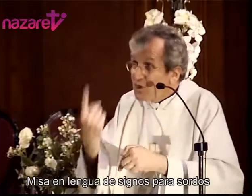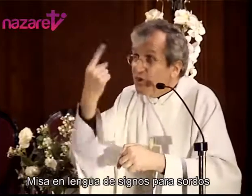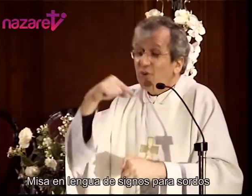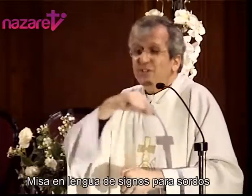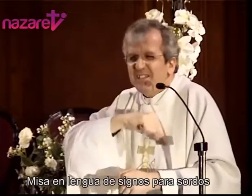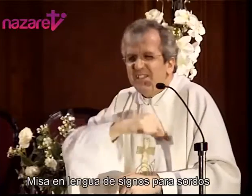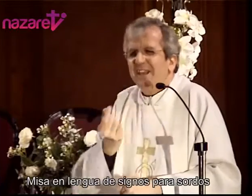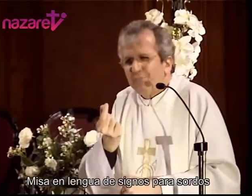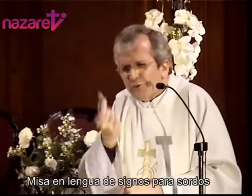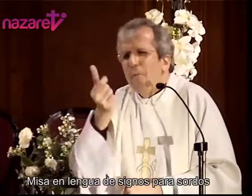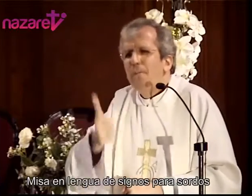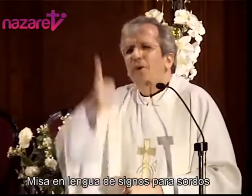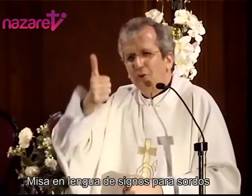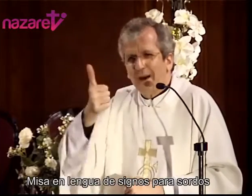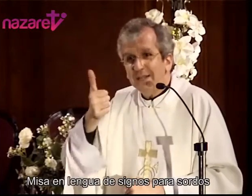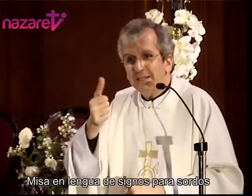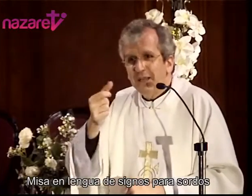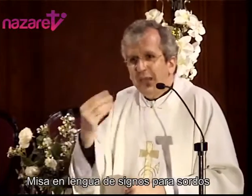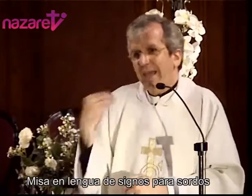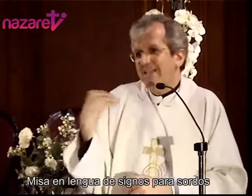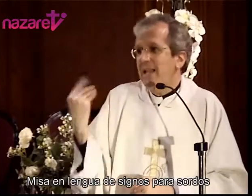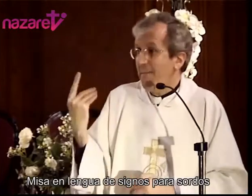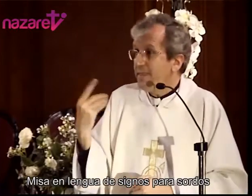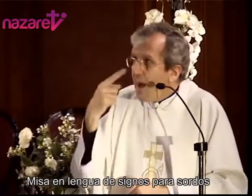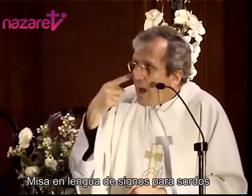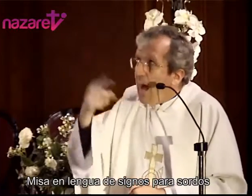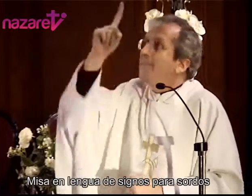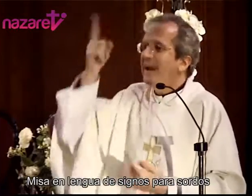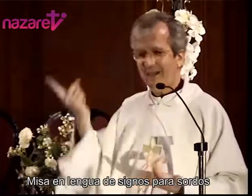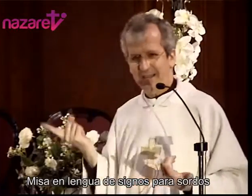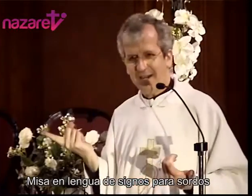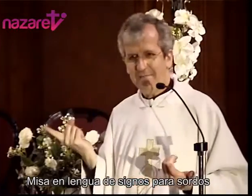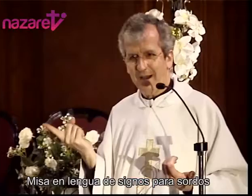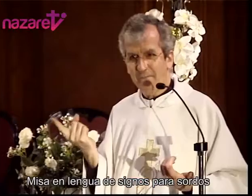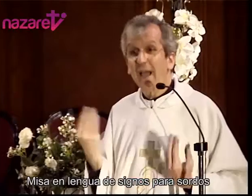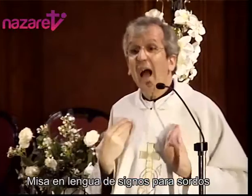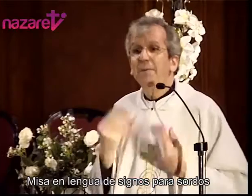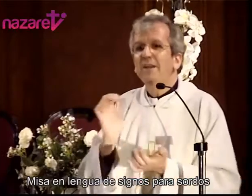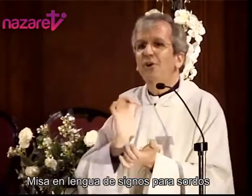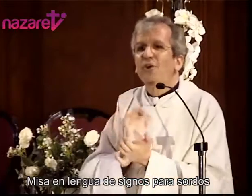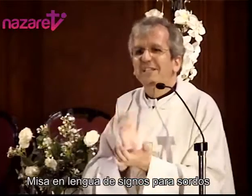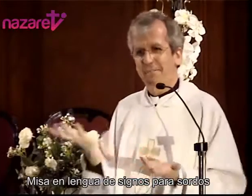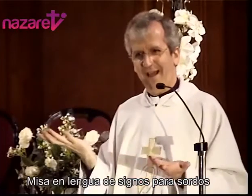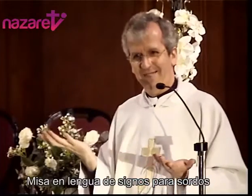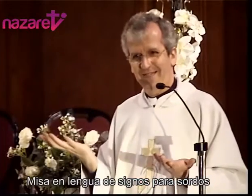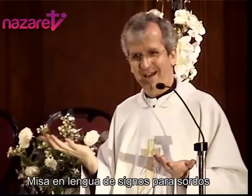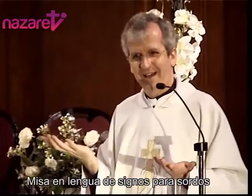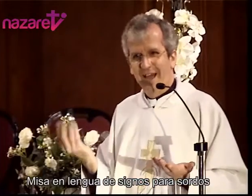solo sintiéramos un poquito más esa llamada a mirar hacia arriba, a vivir con esperanza, a